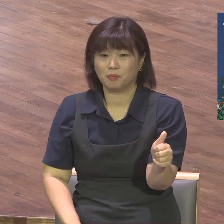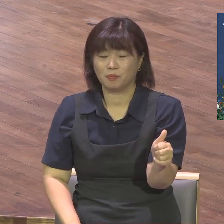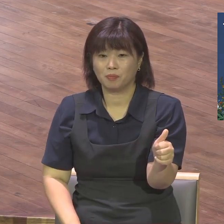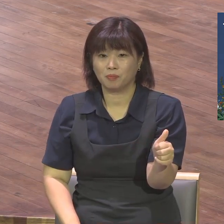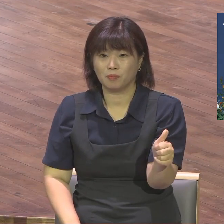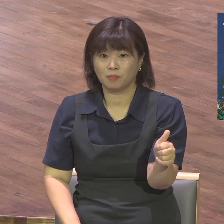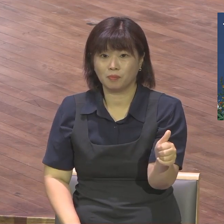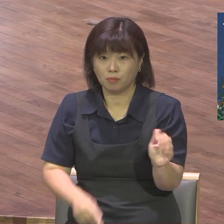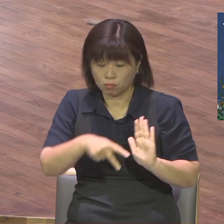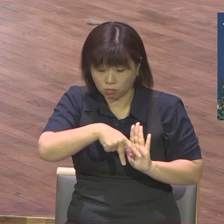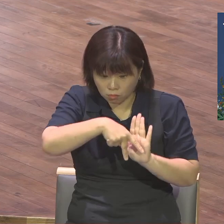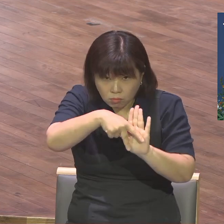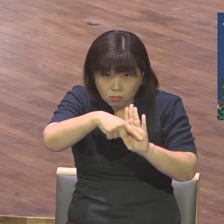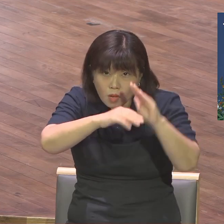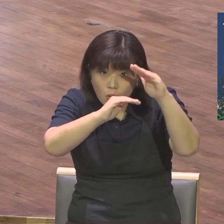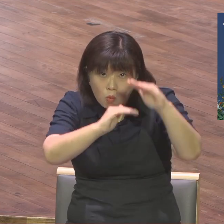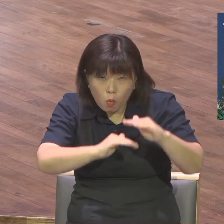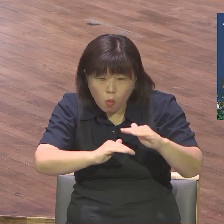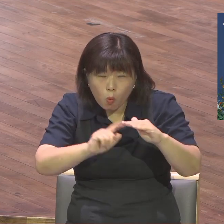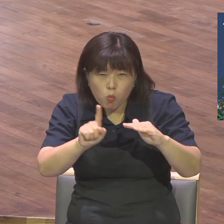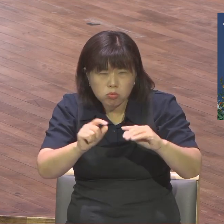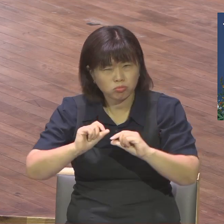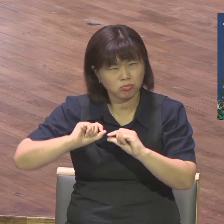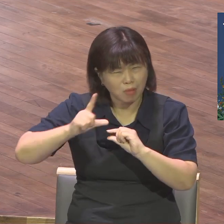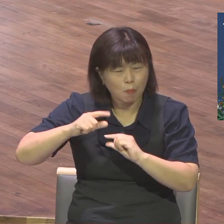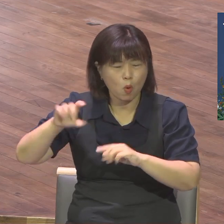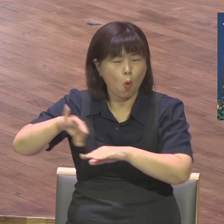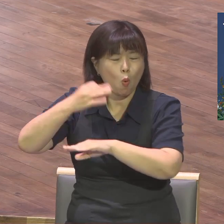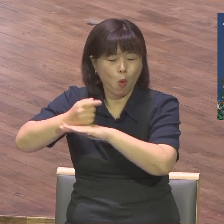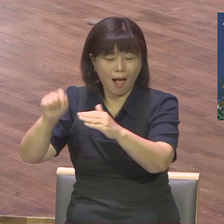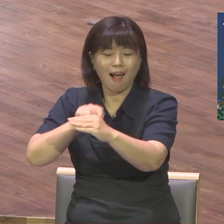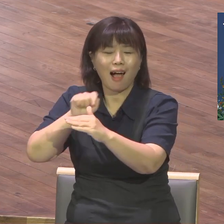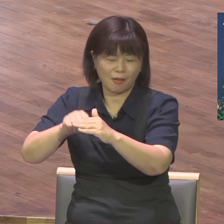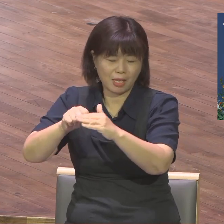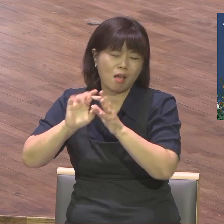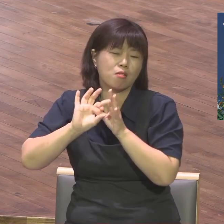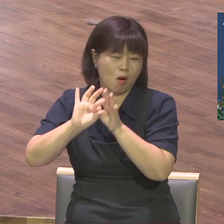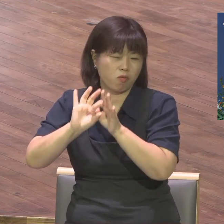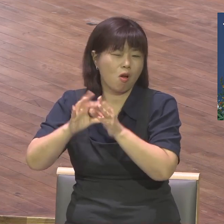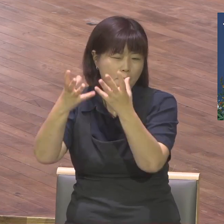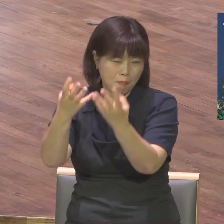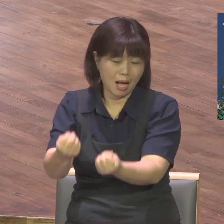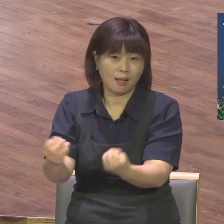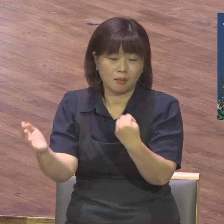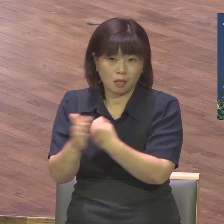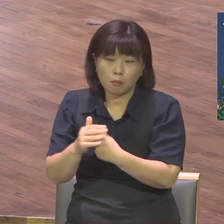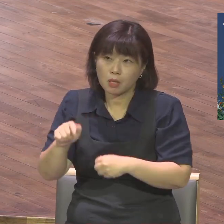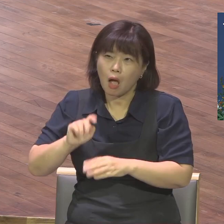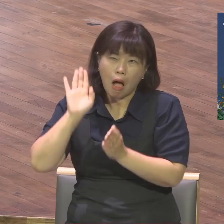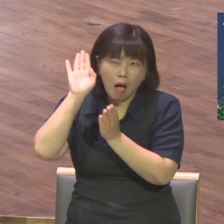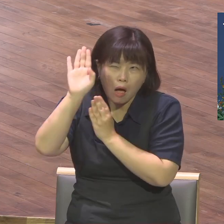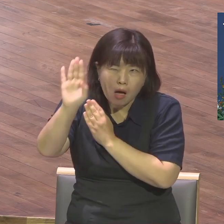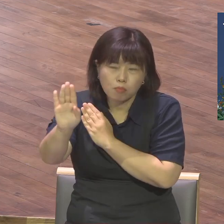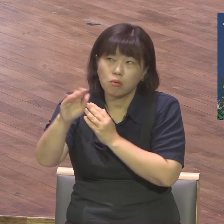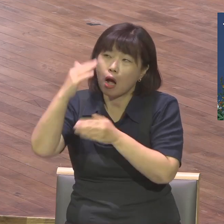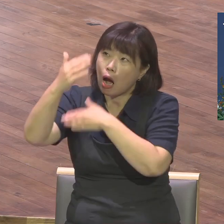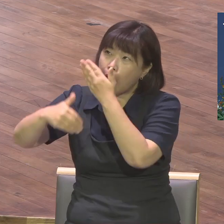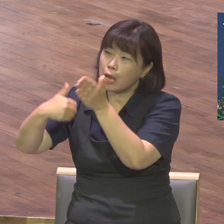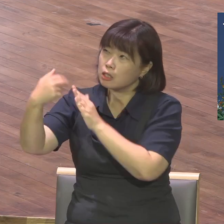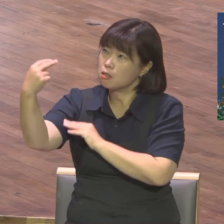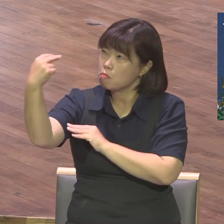내용이 지적으로 아주 수준이 높고 또 하나님 앞에서 나라를 어떻게 끌어가야